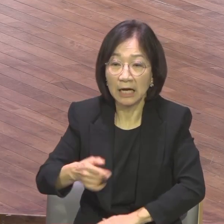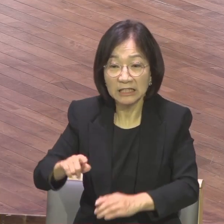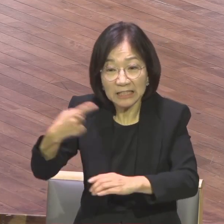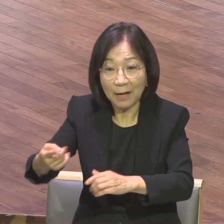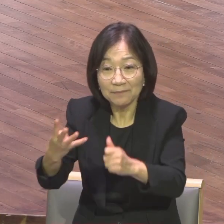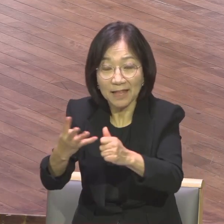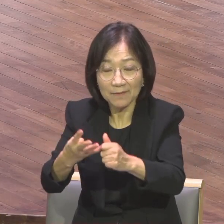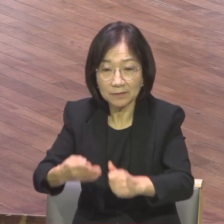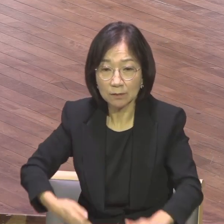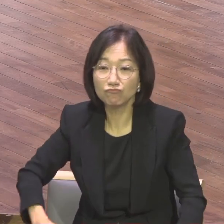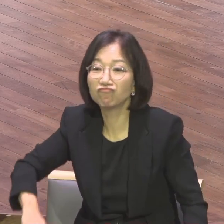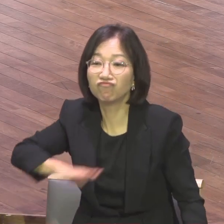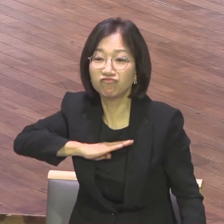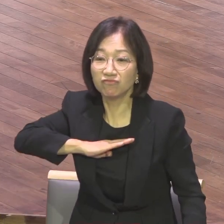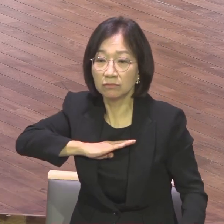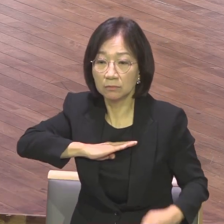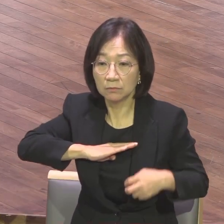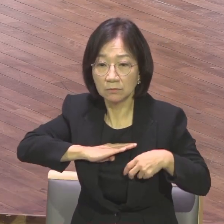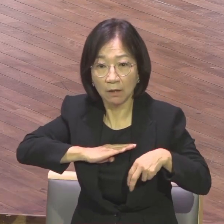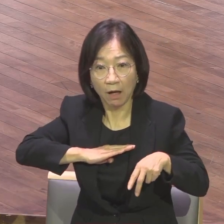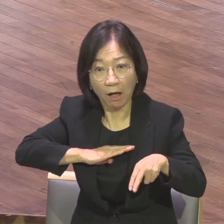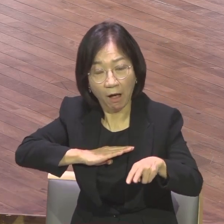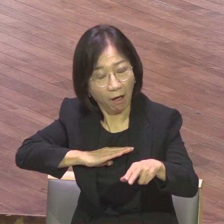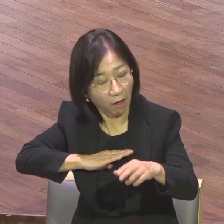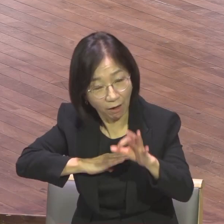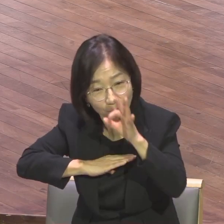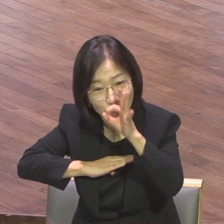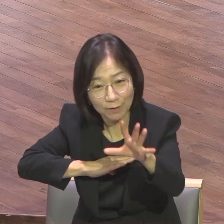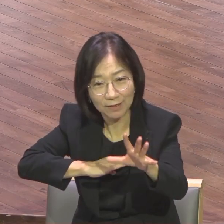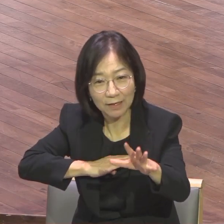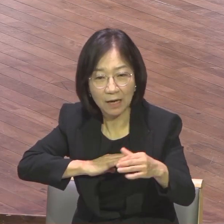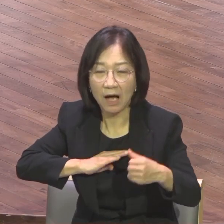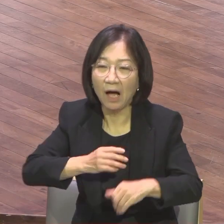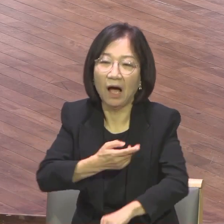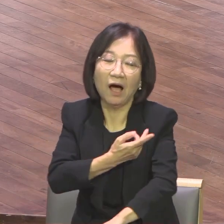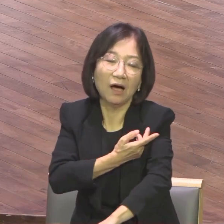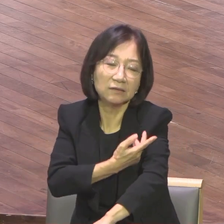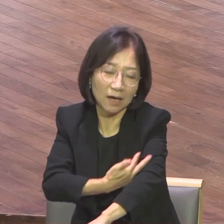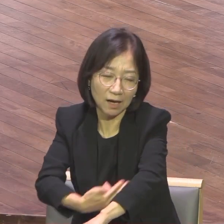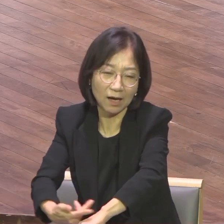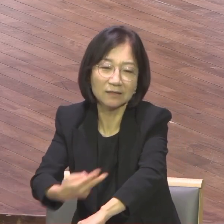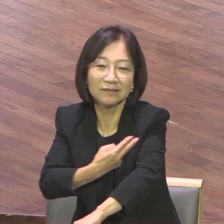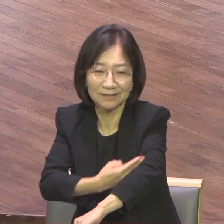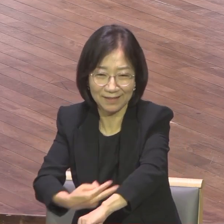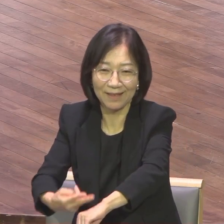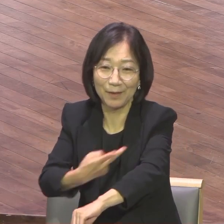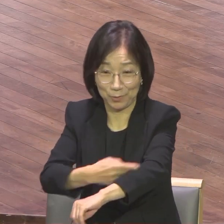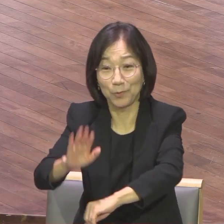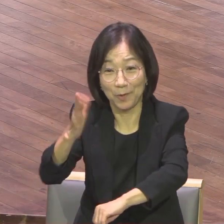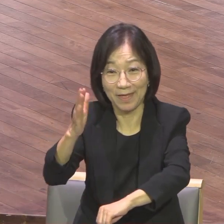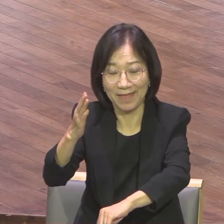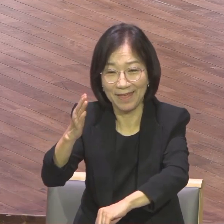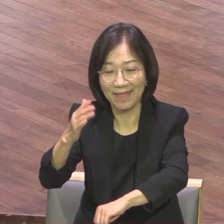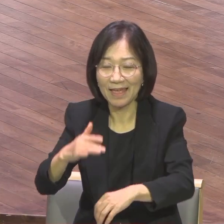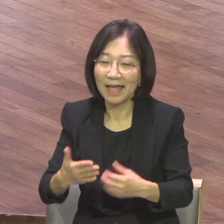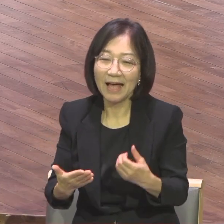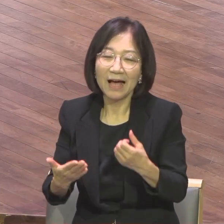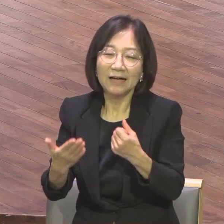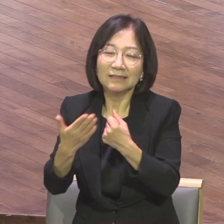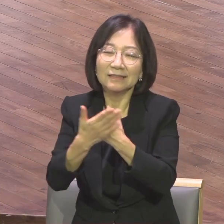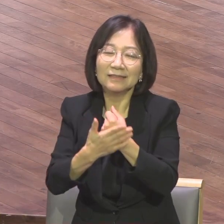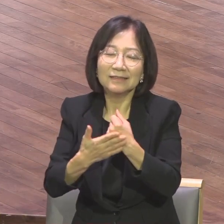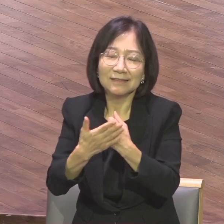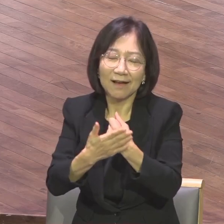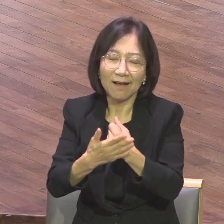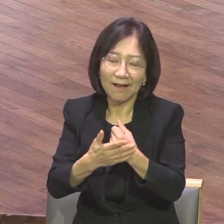헤엄을 쳐야만 했어요. 이게 뭐예요? 이게 뭡니까? 은혜의 강가 헤엄치는 겁니다. 그래서 발목